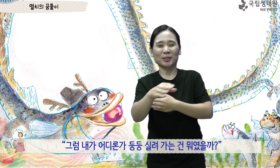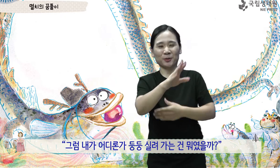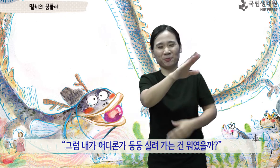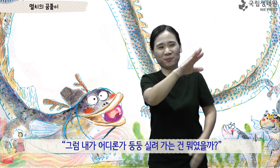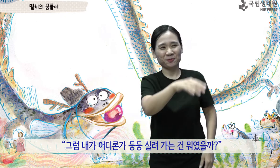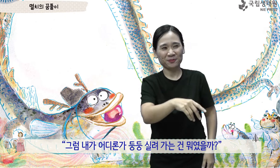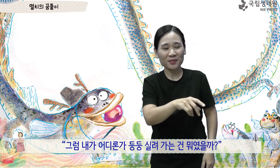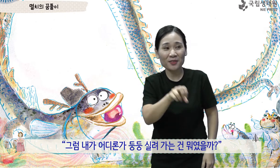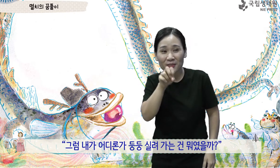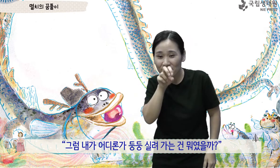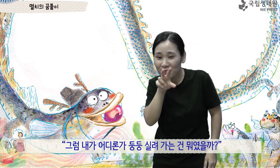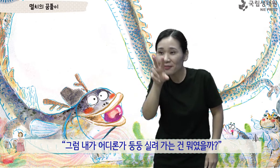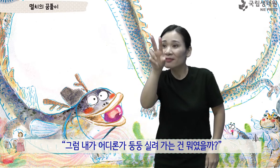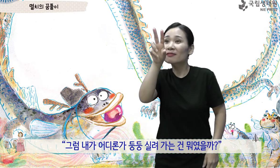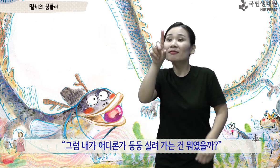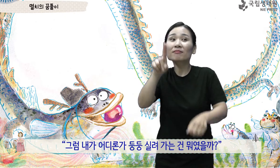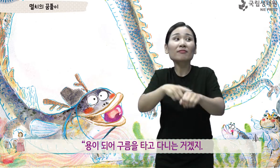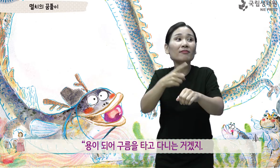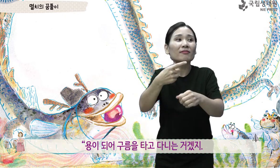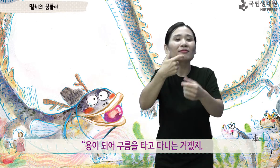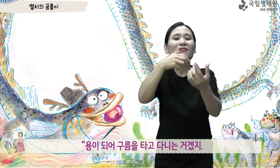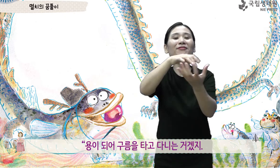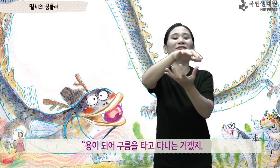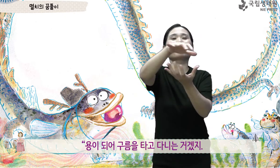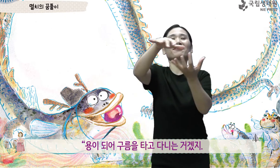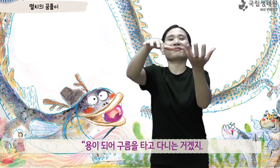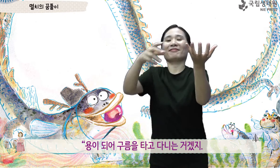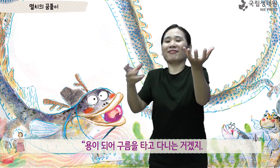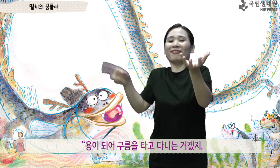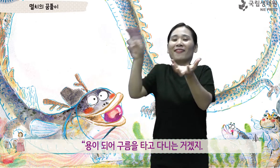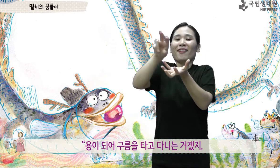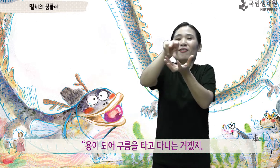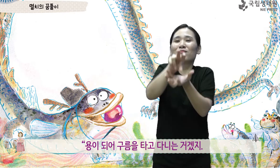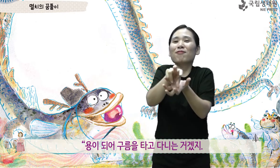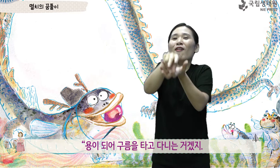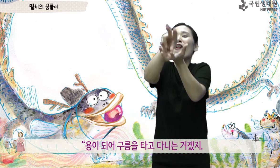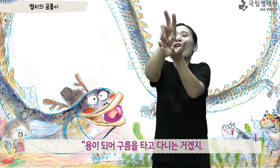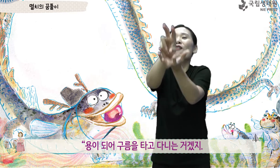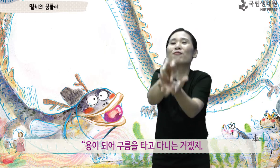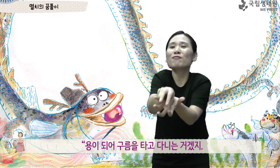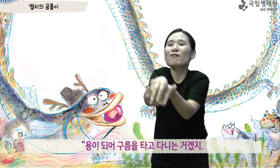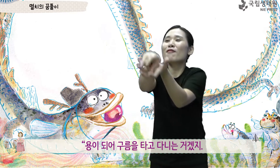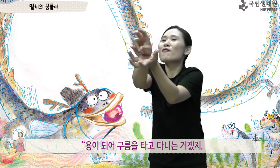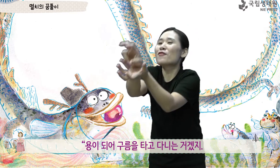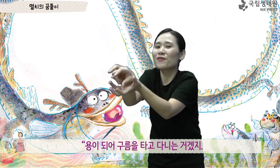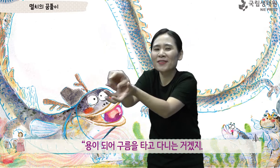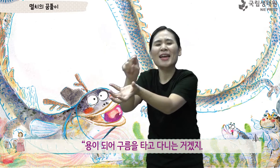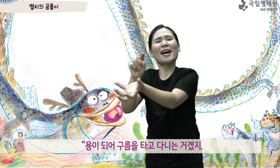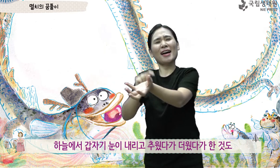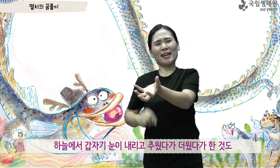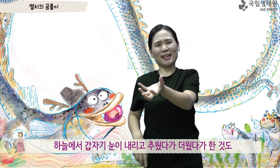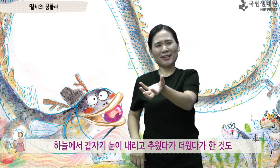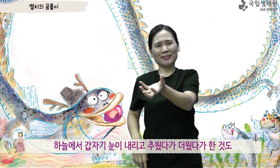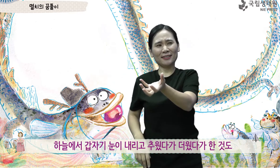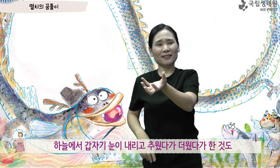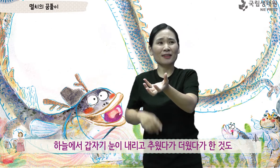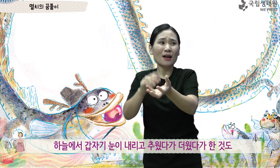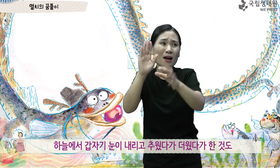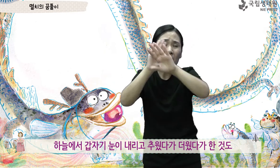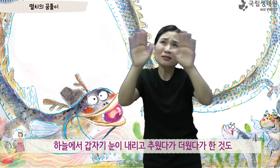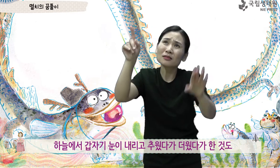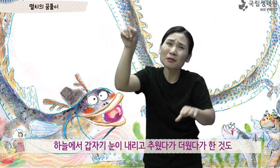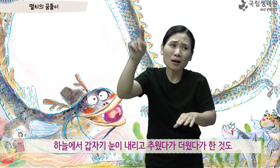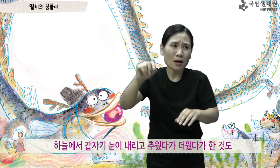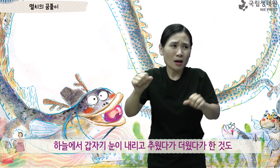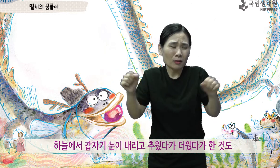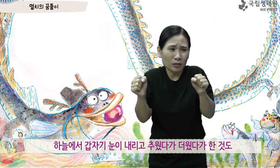실려가는 건 뭐였을까? 용이 되어 구름을 타고 다니는 거겠지. 하늘에서